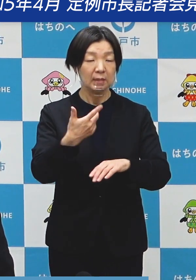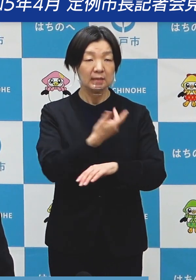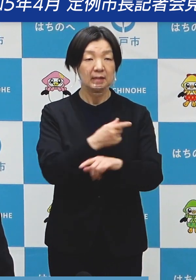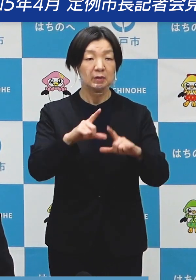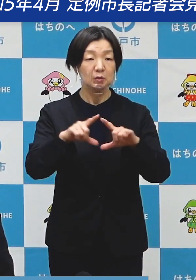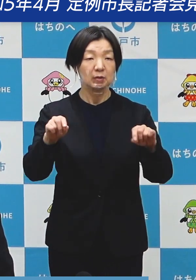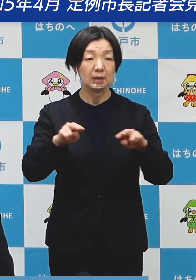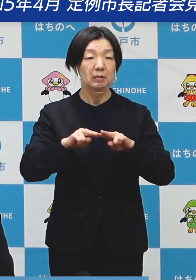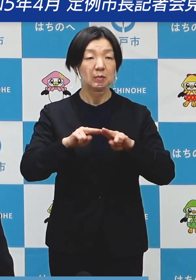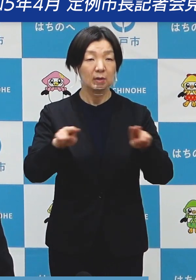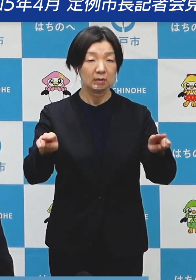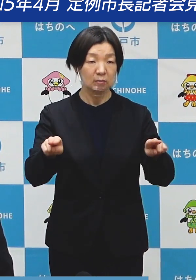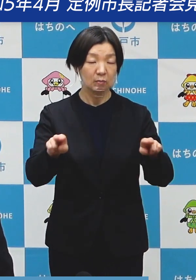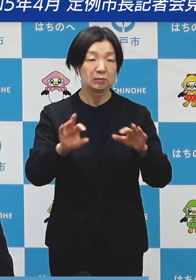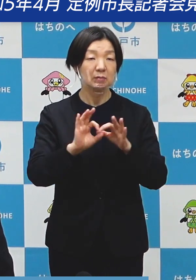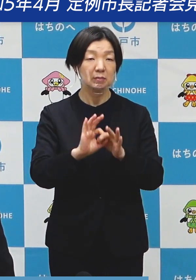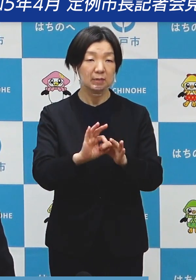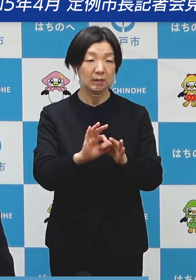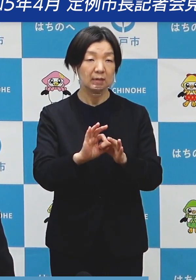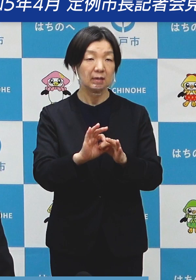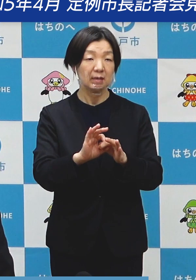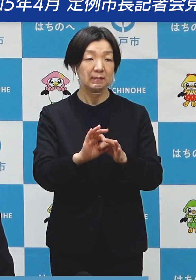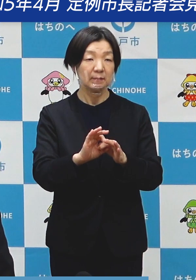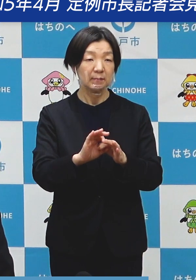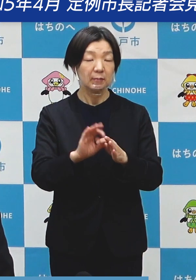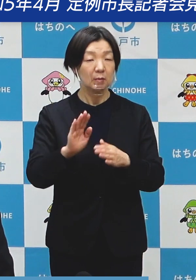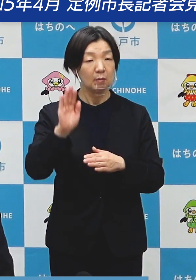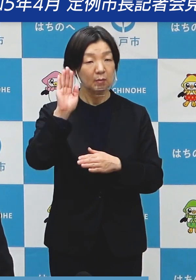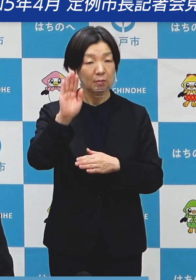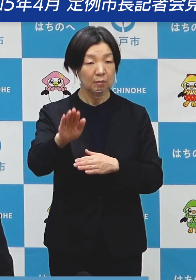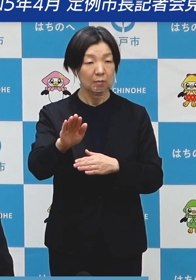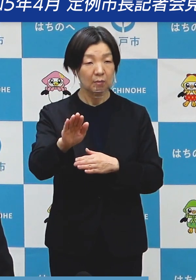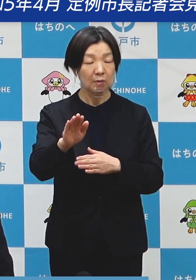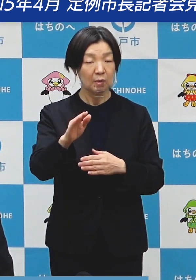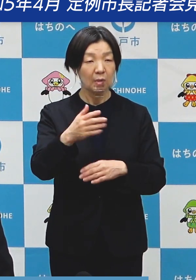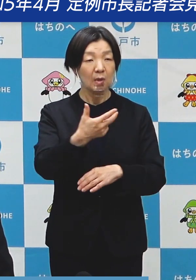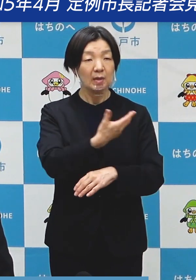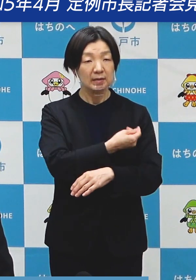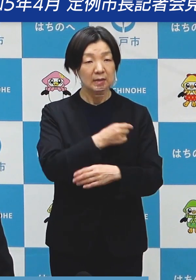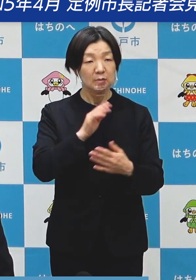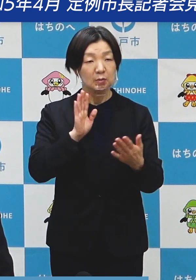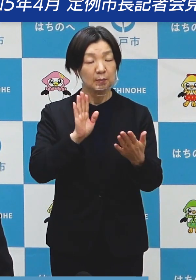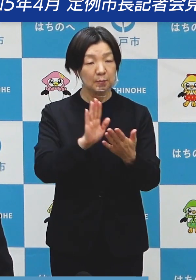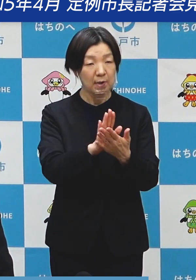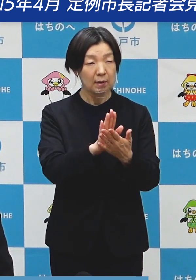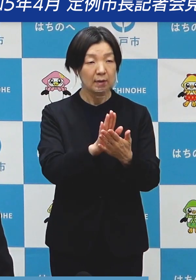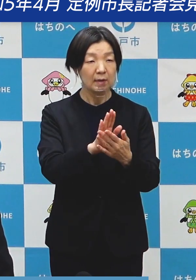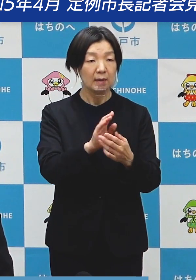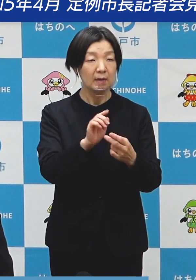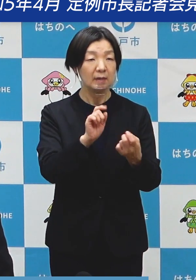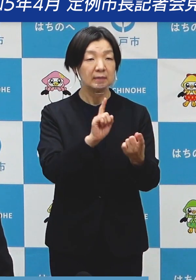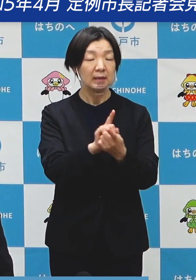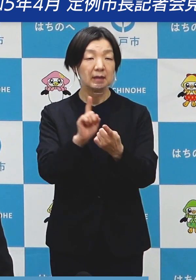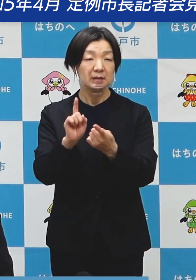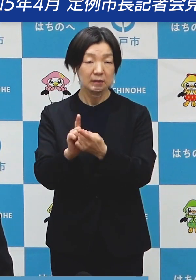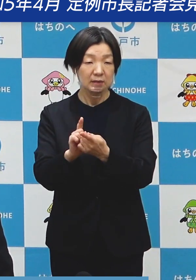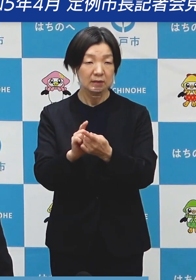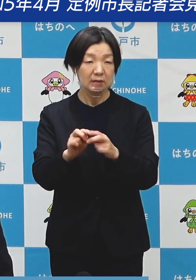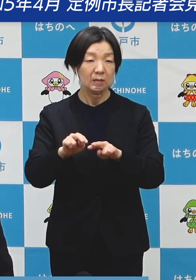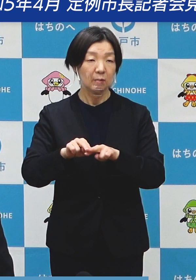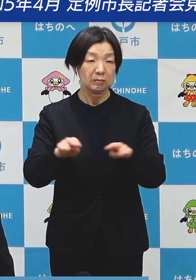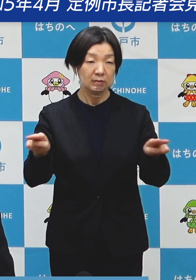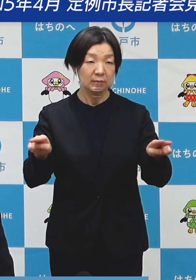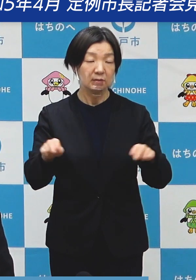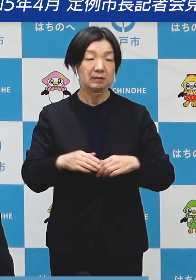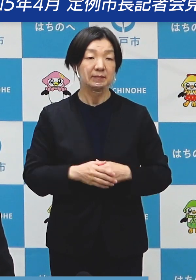接種券の発送についてでありますが今後接種時期を迎える方に順次お送りすることと